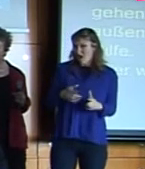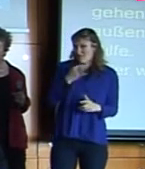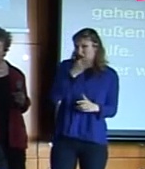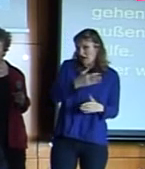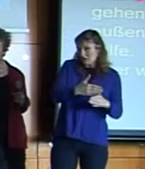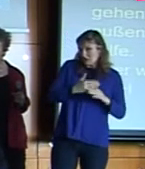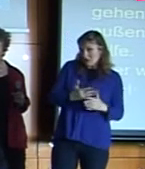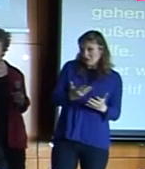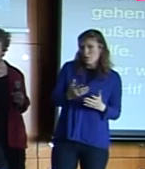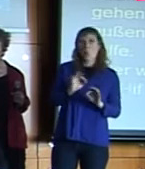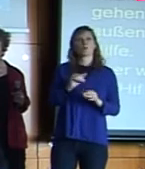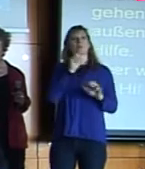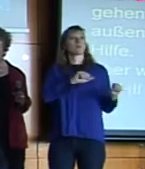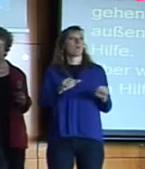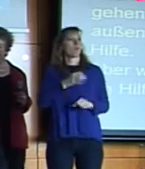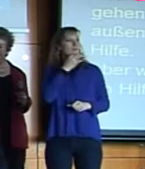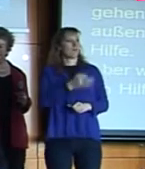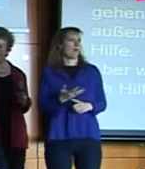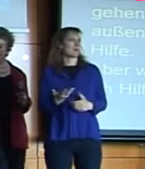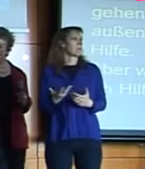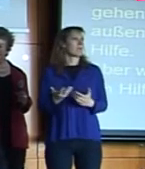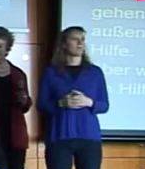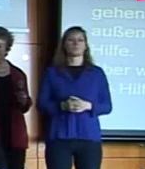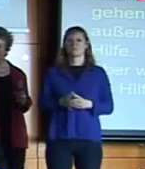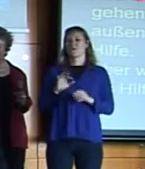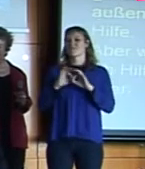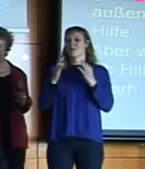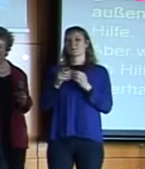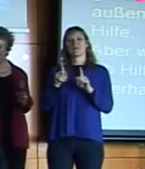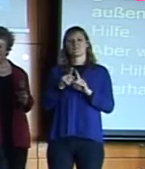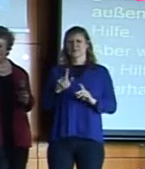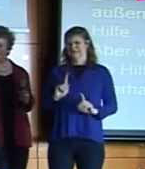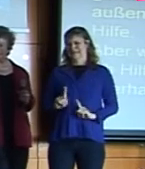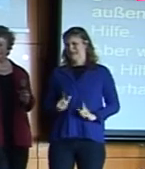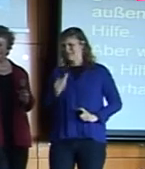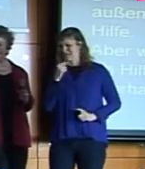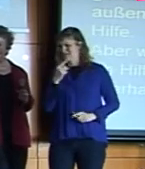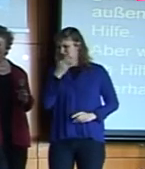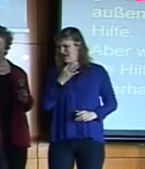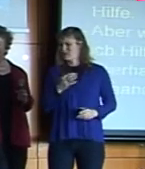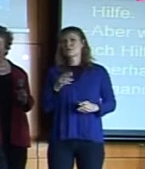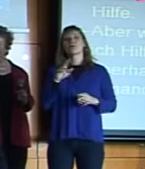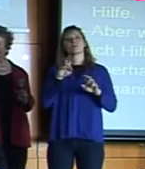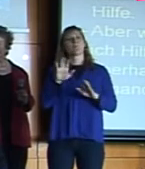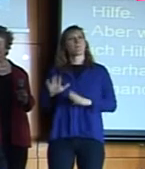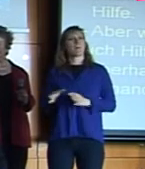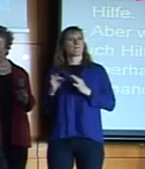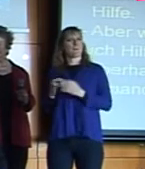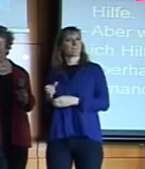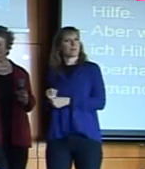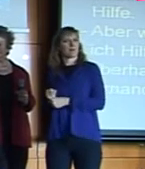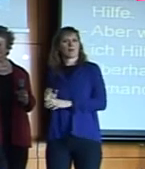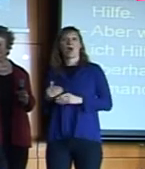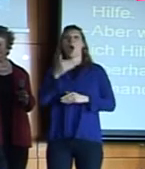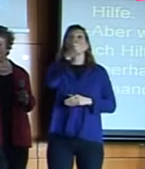jemandem reden? Oder ist in meiner Familie das ein Tabu? Themen, die in der Familie stattfinden,